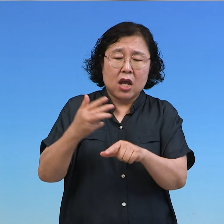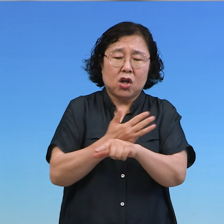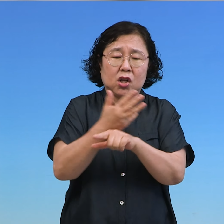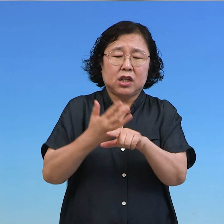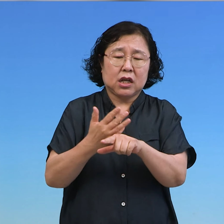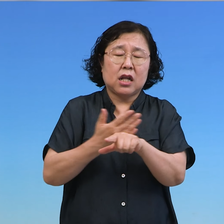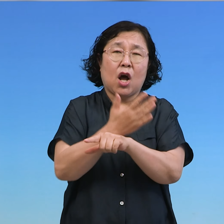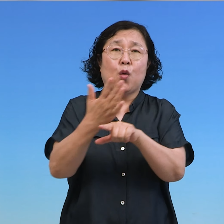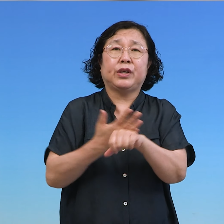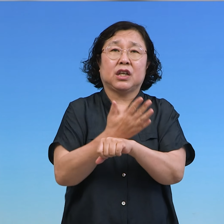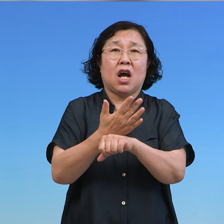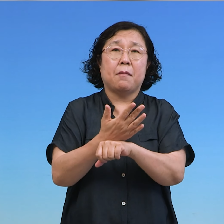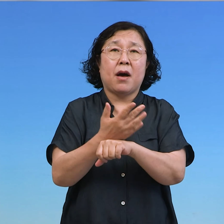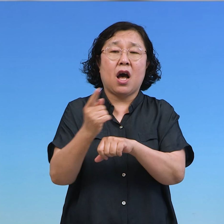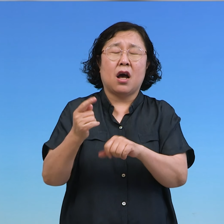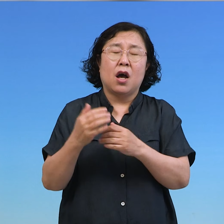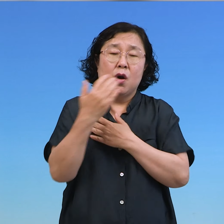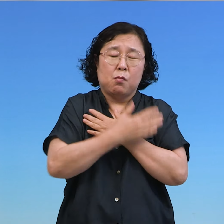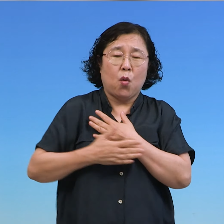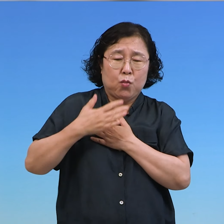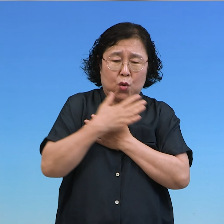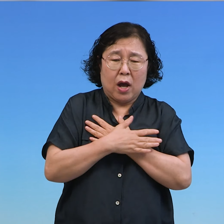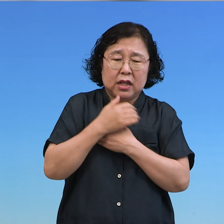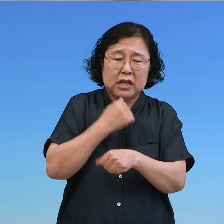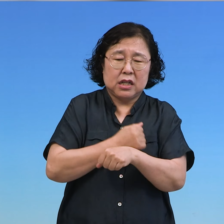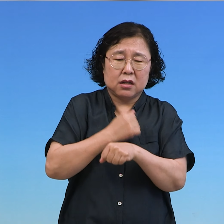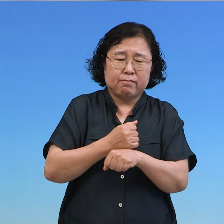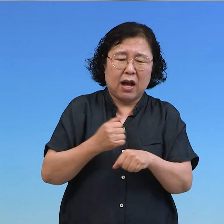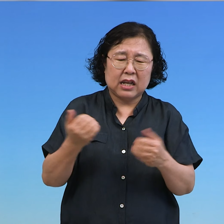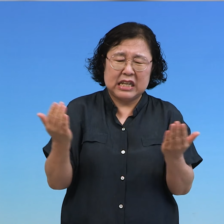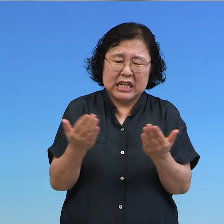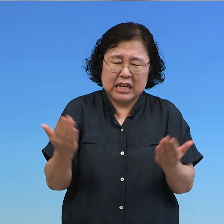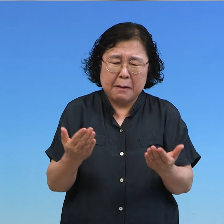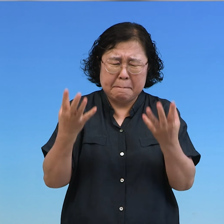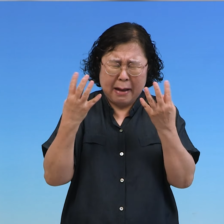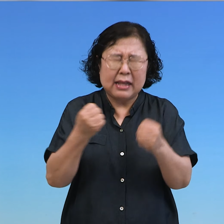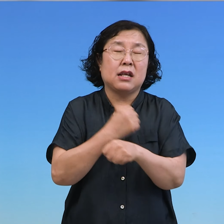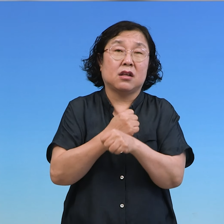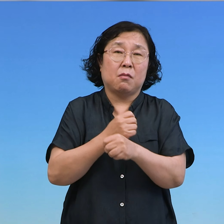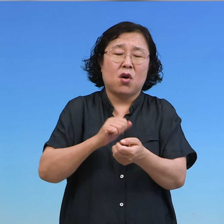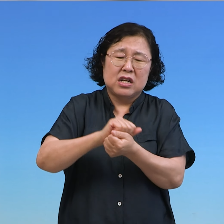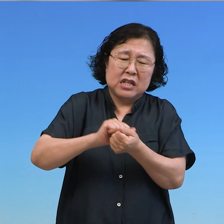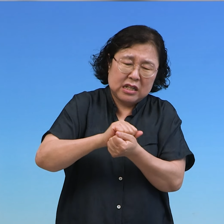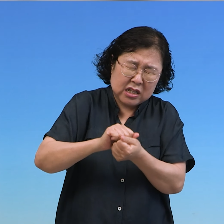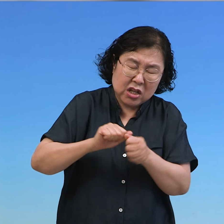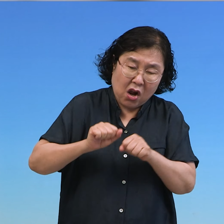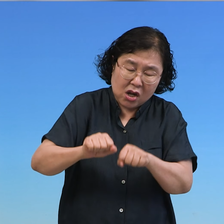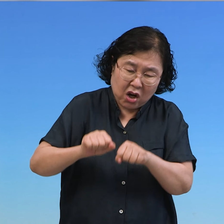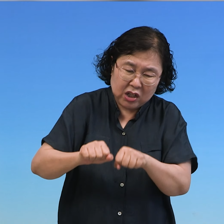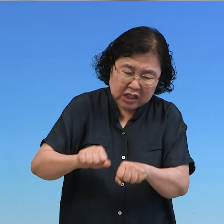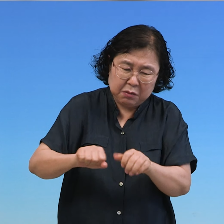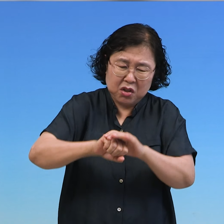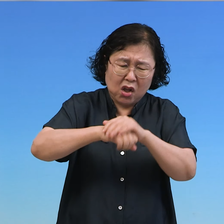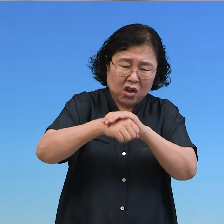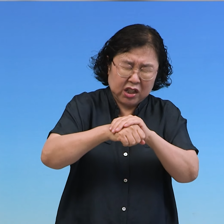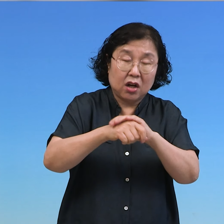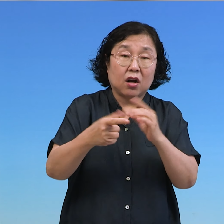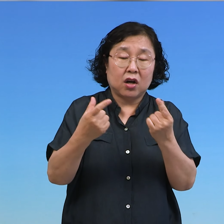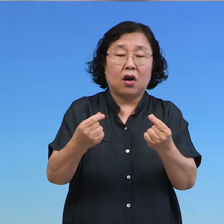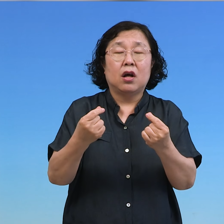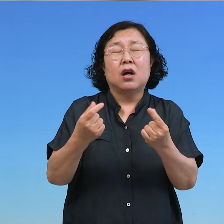거의 망노동이죠 영어를 못하니까 몸으로 때우는 것밖에 못할 거 아닙니까 그렇게 지금 영어 실력이